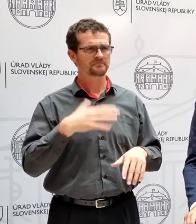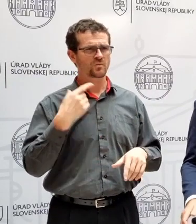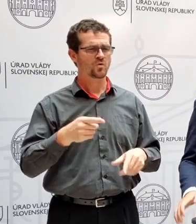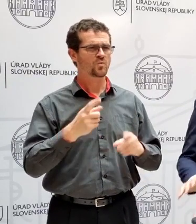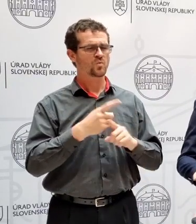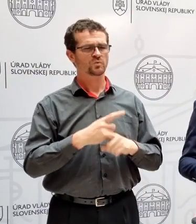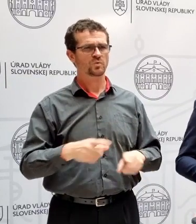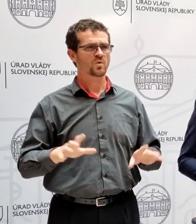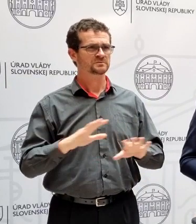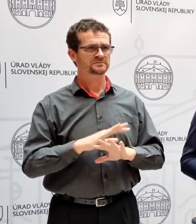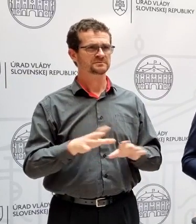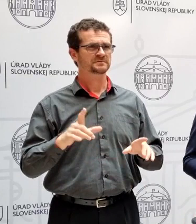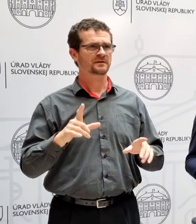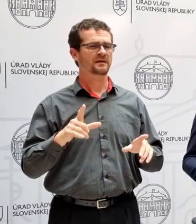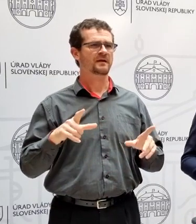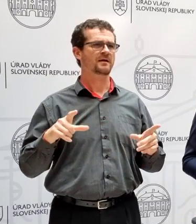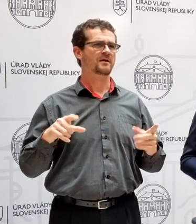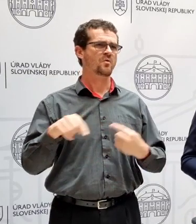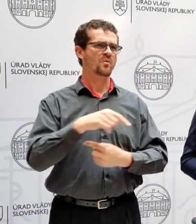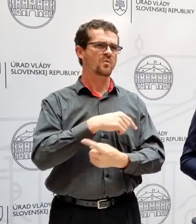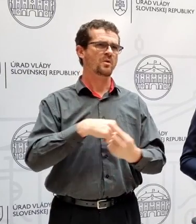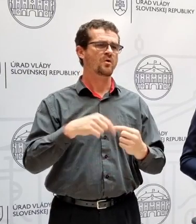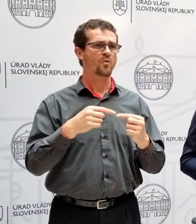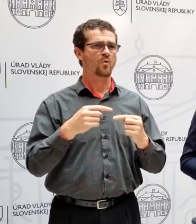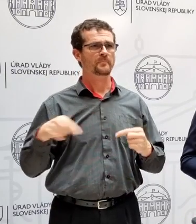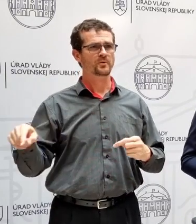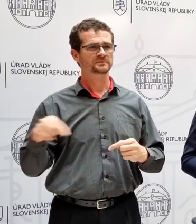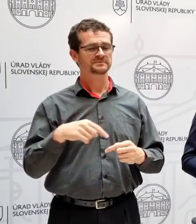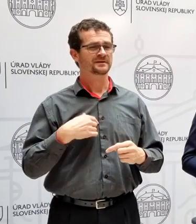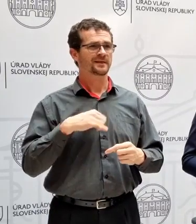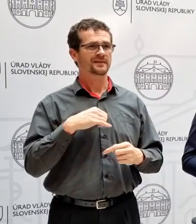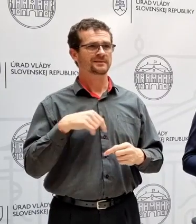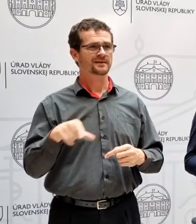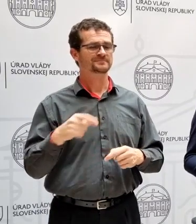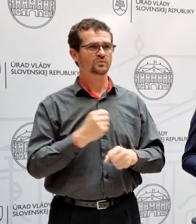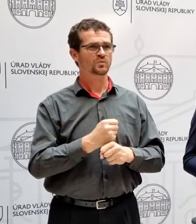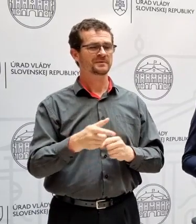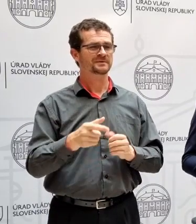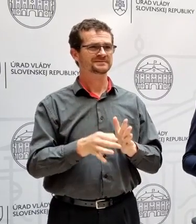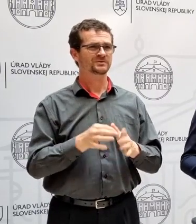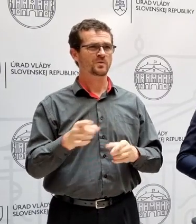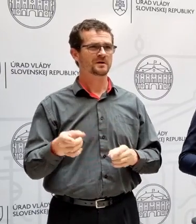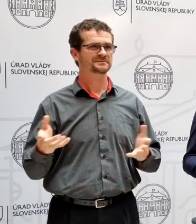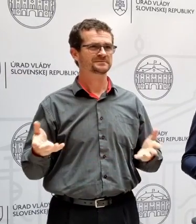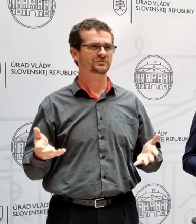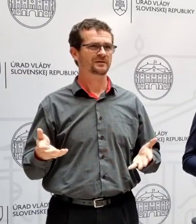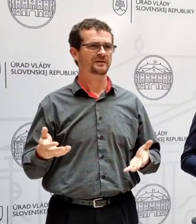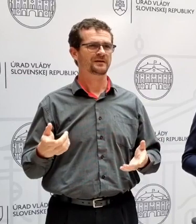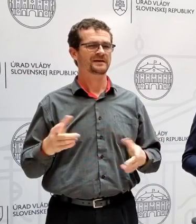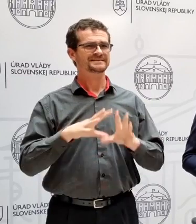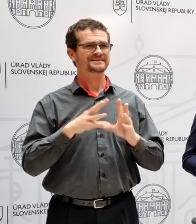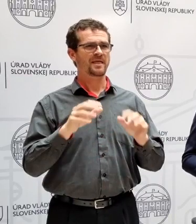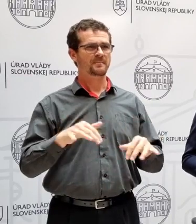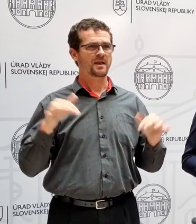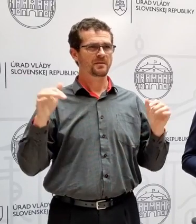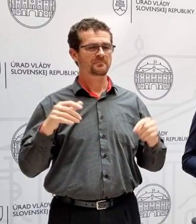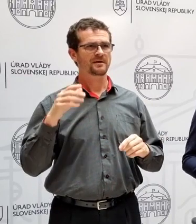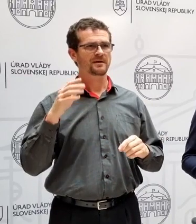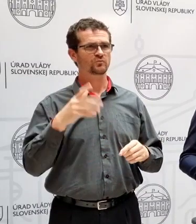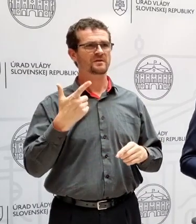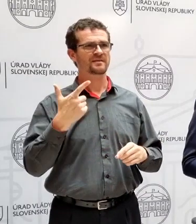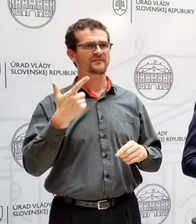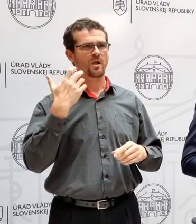prísť rôzne obštrukcie, možno aj zo strany opozície a nechceli by sme sa dostať do situácie, že celý parlament v podstate budú